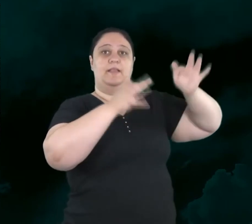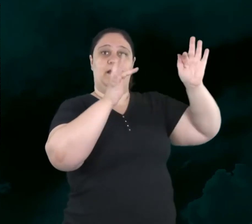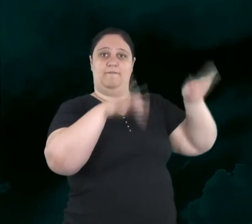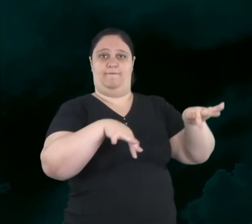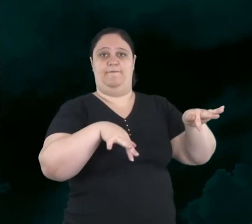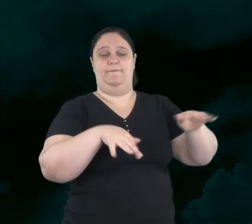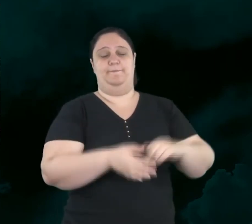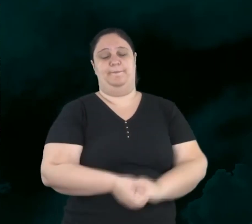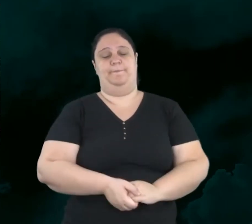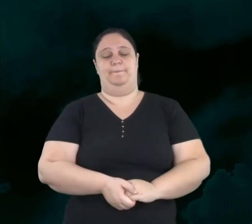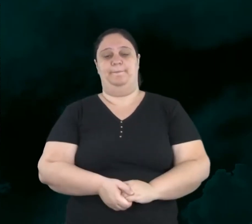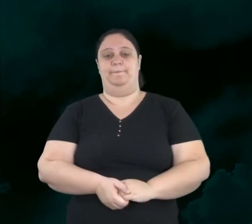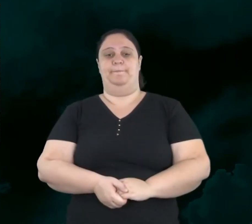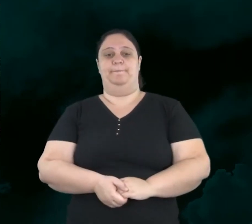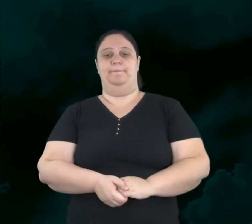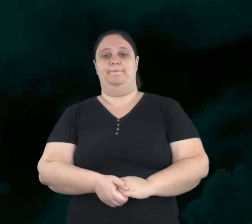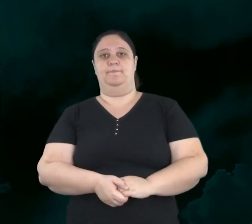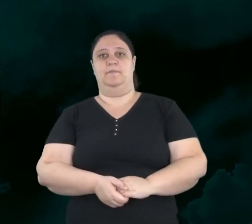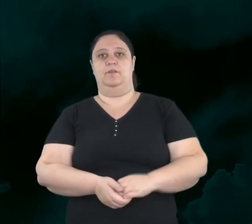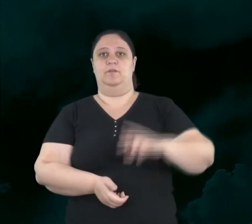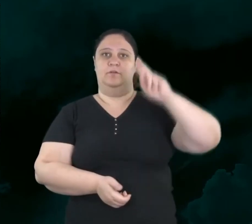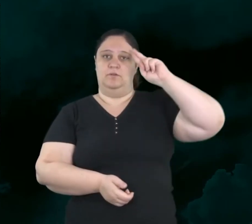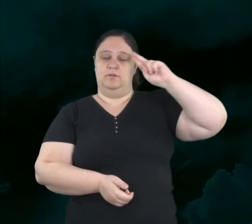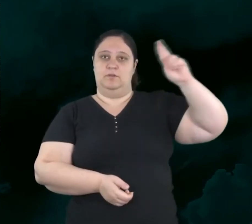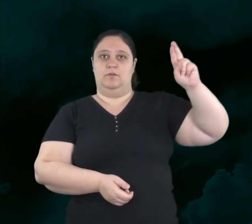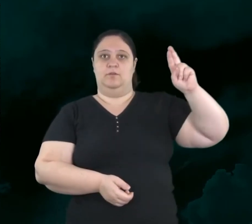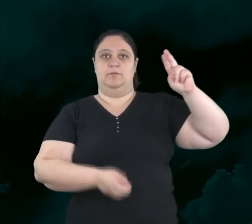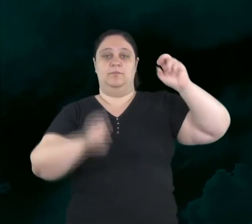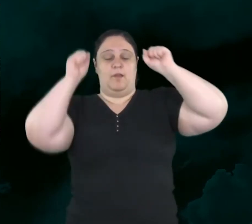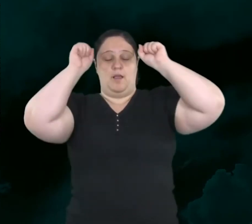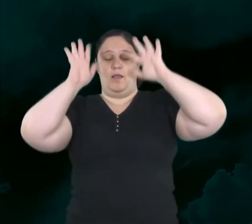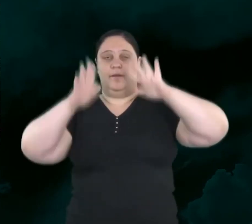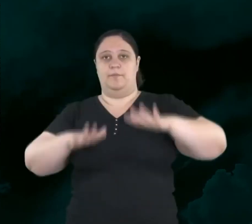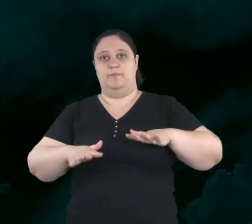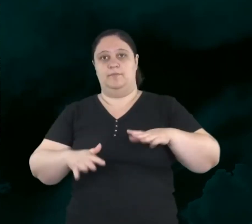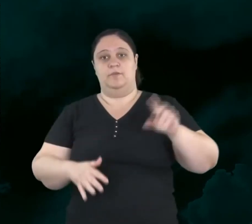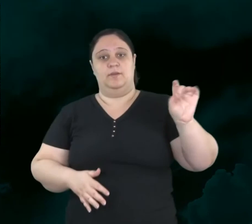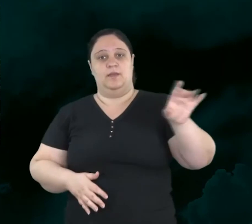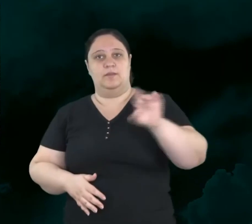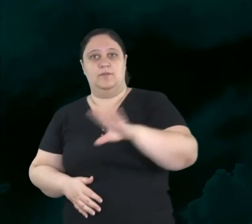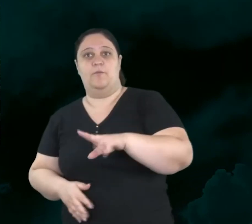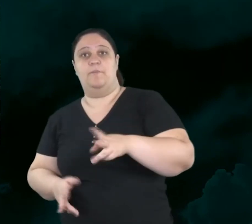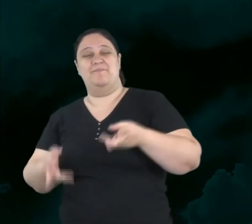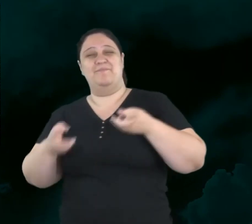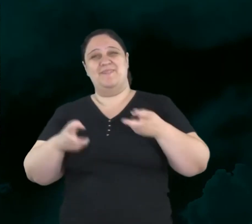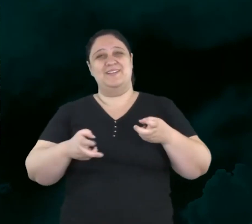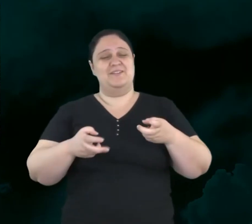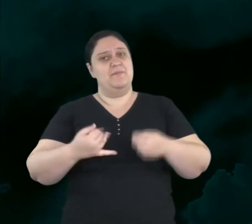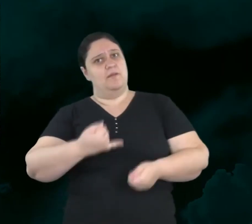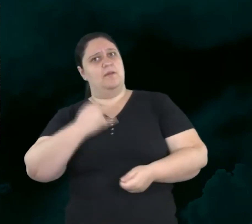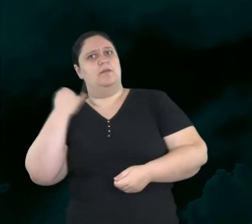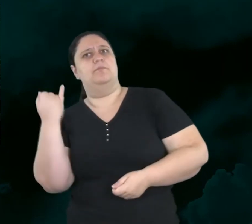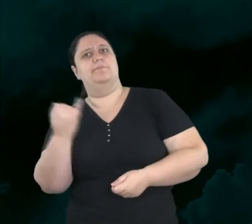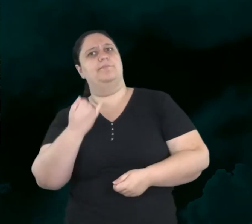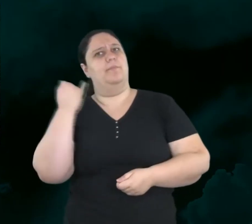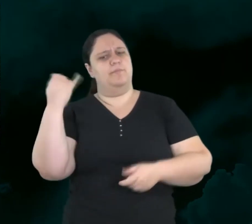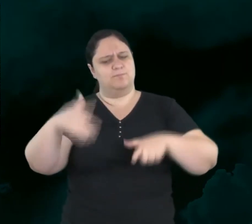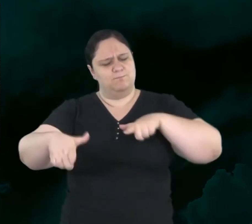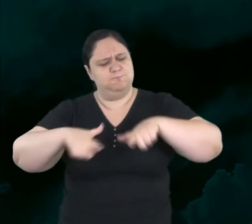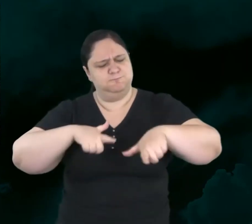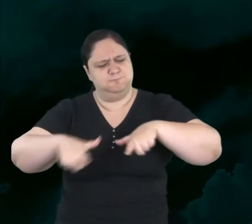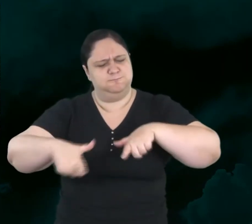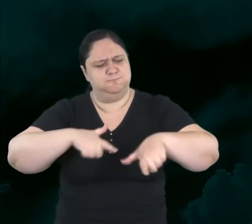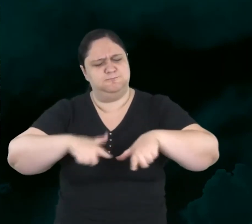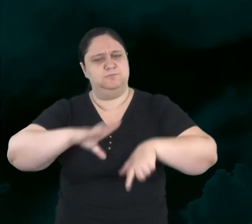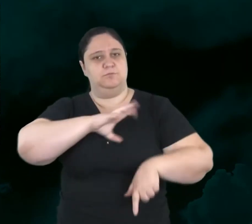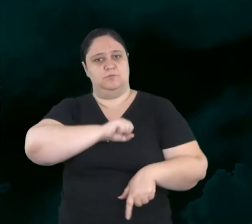possa, abrir os seus olhos, ver como é importante esse trabalho que nós estamos fazendo, porque, meus queridos irmãos, semana